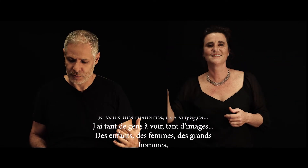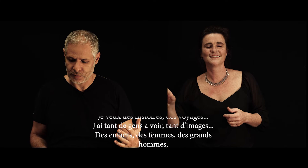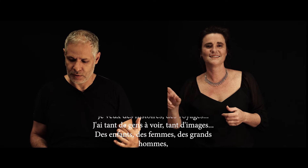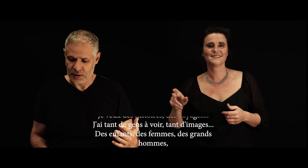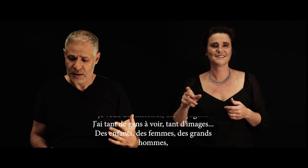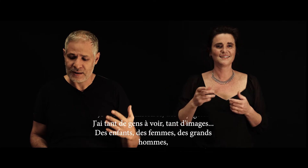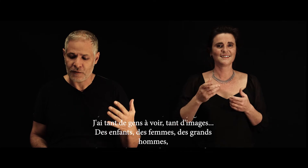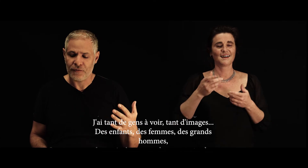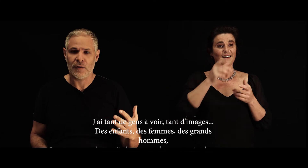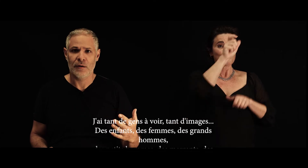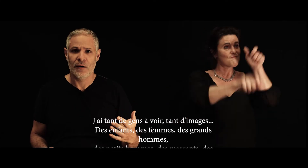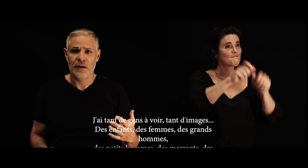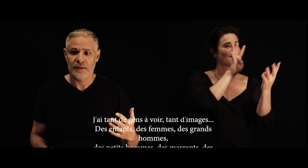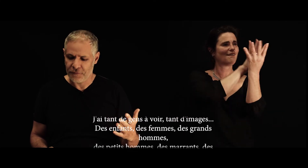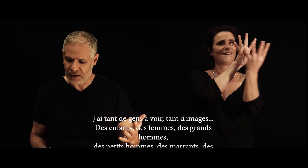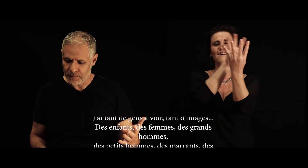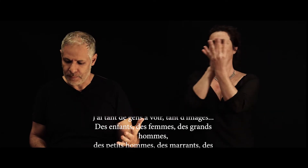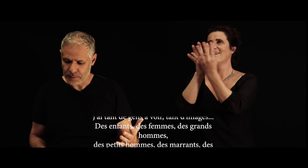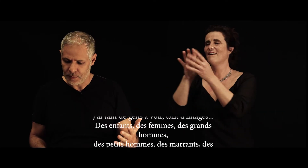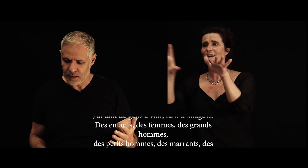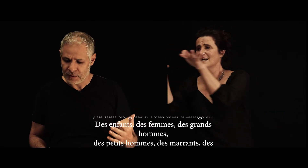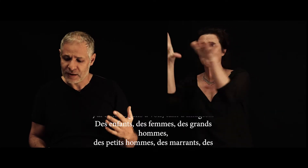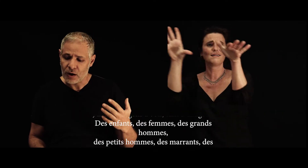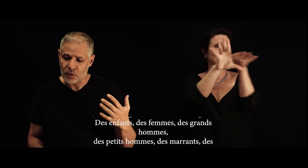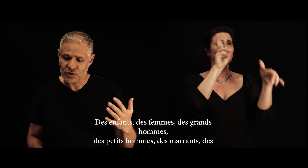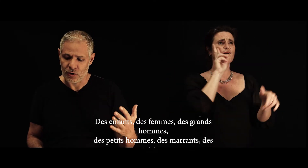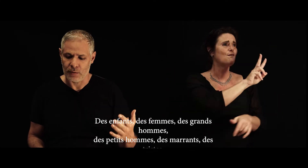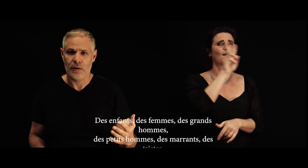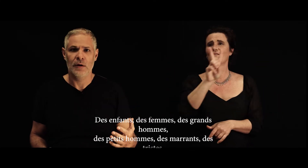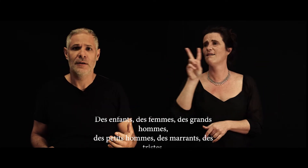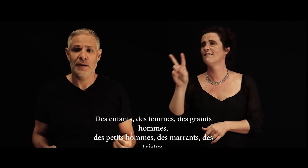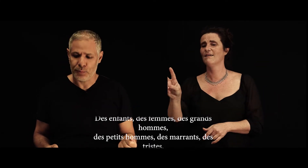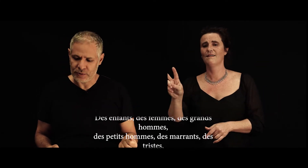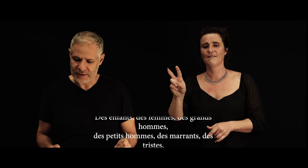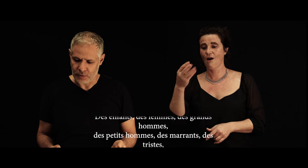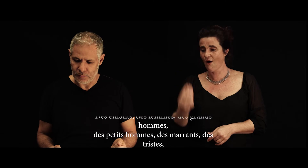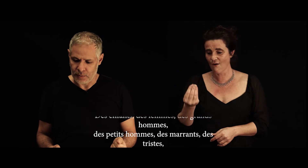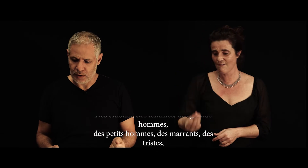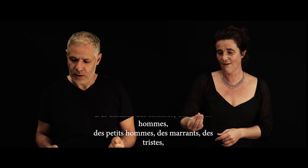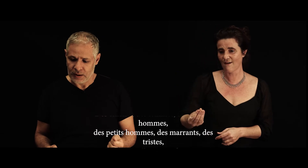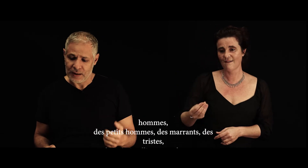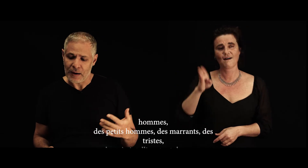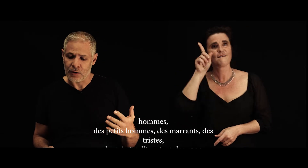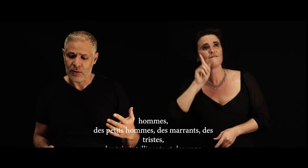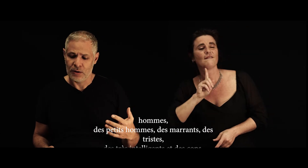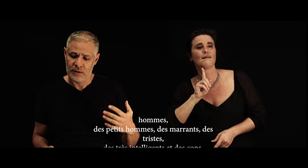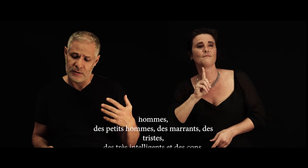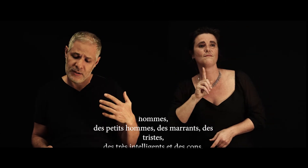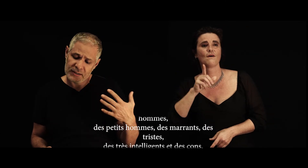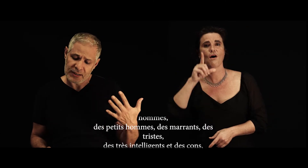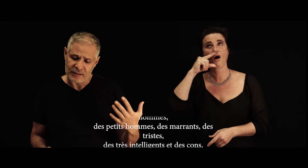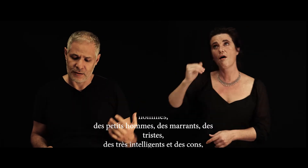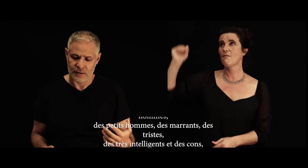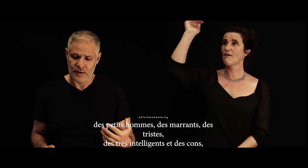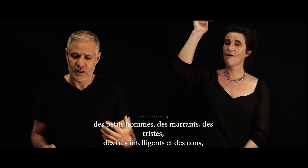d'images, des enfants, des femmes, des grands hommes, des petits hommes, des marrants,